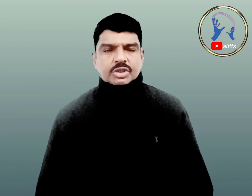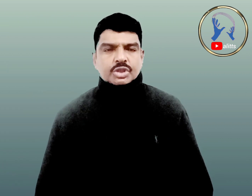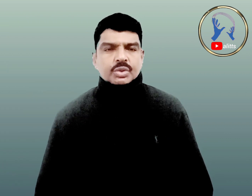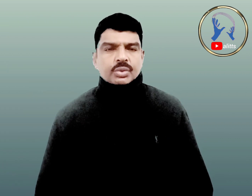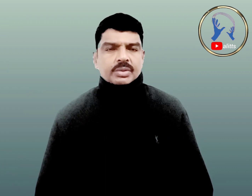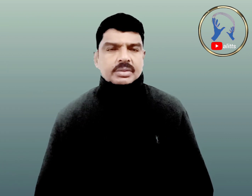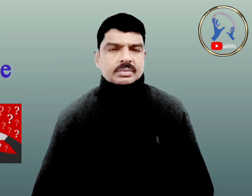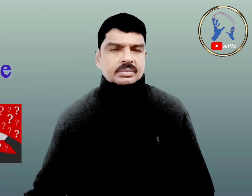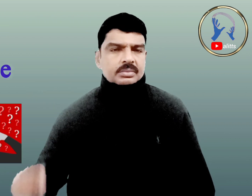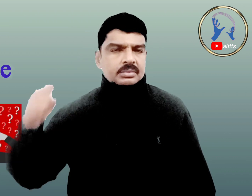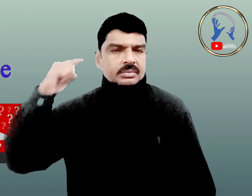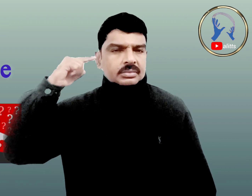शोर,